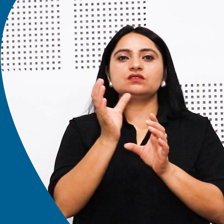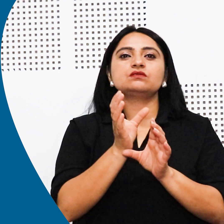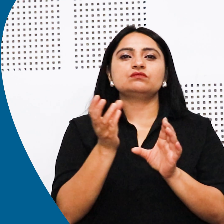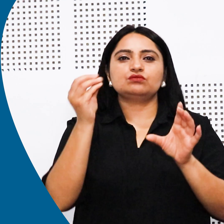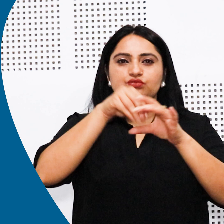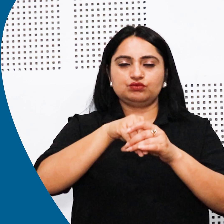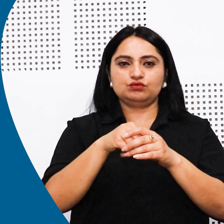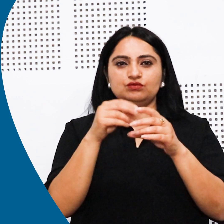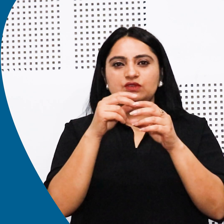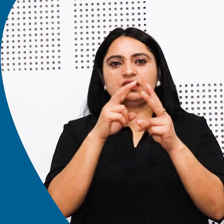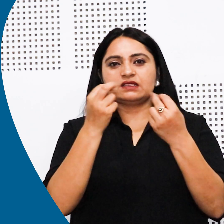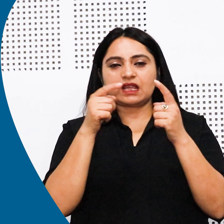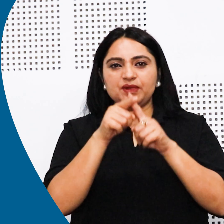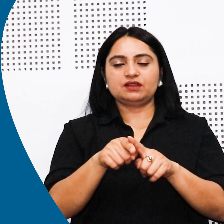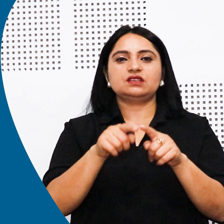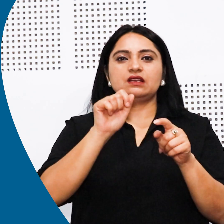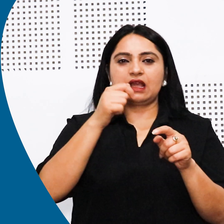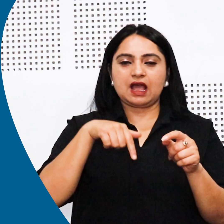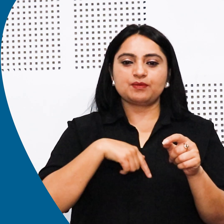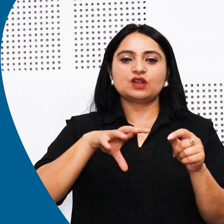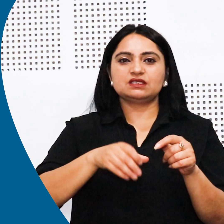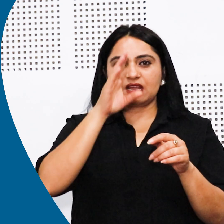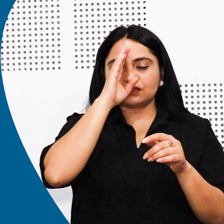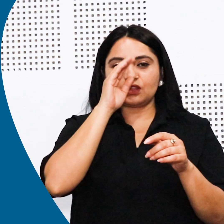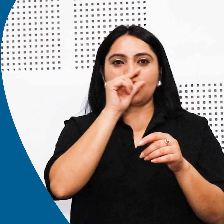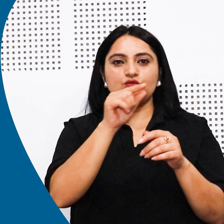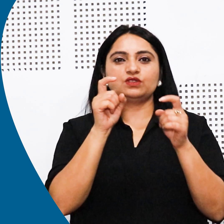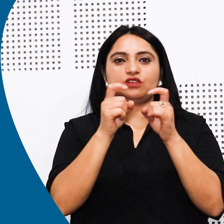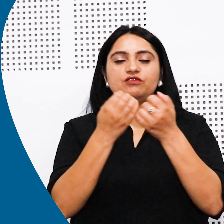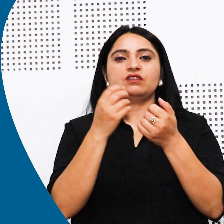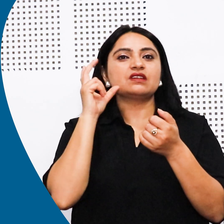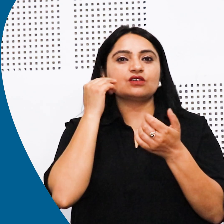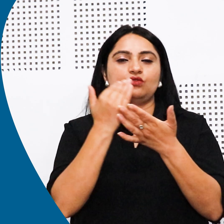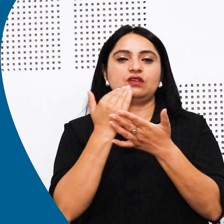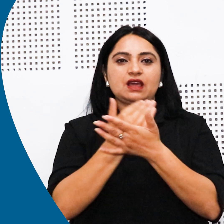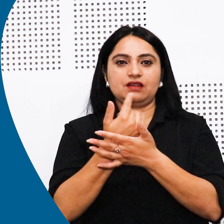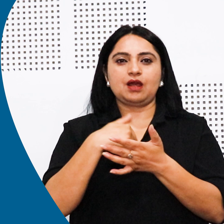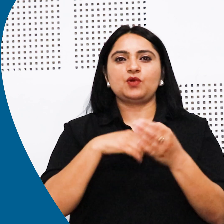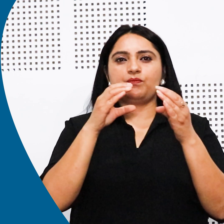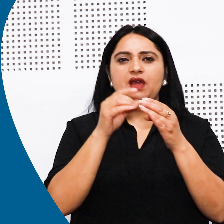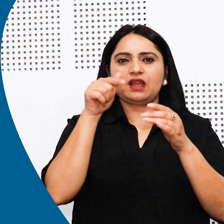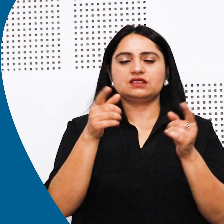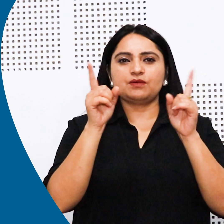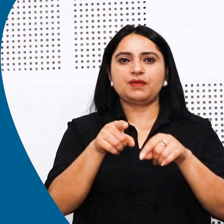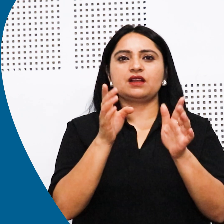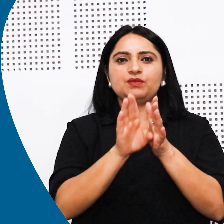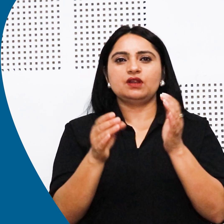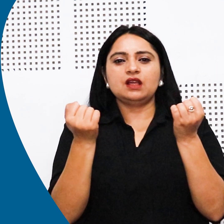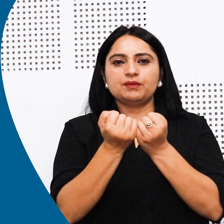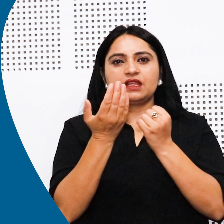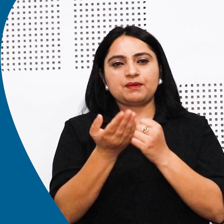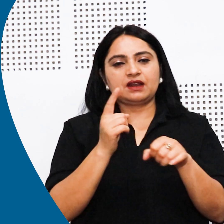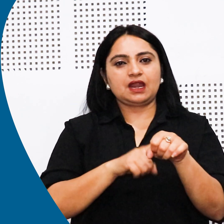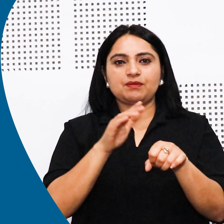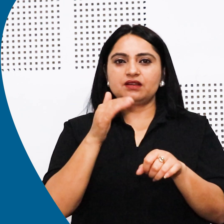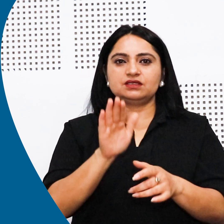सामग्रीसँगै तपाईँ हाम्रै घर दैलोका स्थानीय सरकारको बारेमा छलफल गर्ने रेडियो कार्यक्रम हाम्रो पालिकाको आजको अङ्कबाट भने बिदा